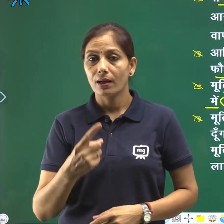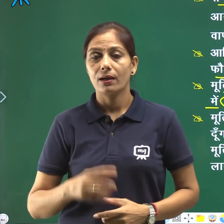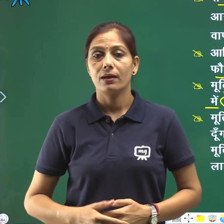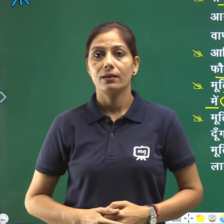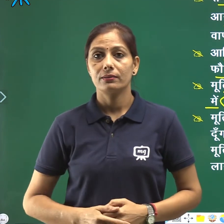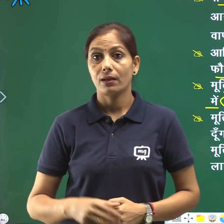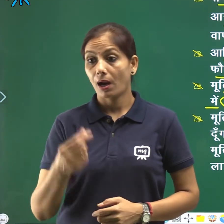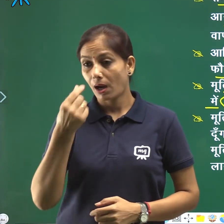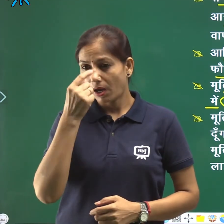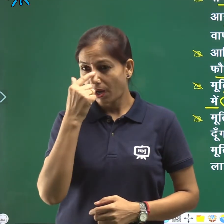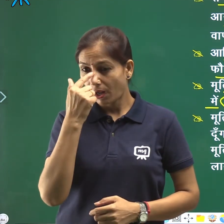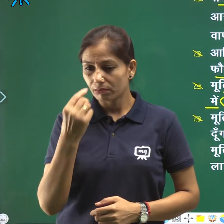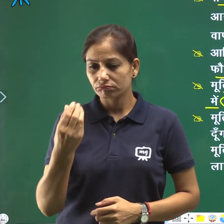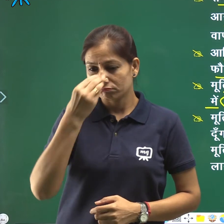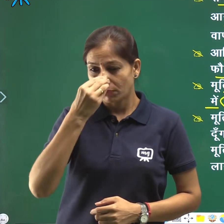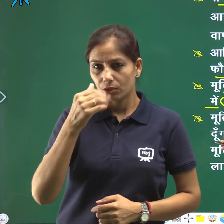नाक लगा दूंगा,